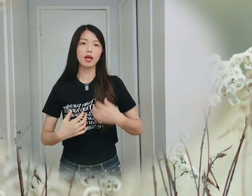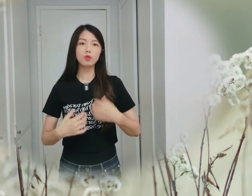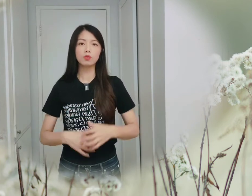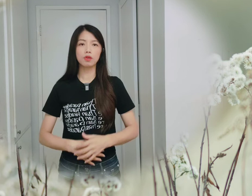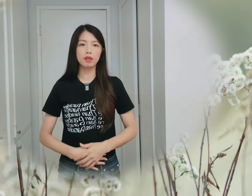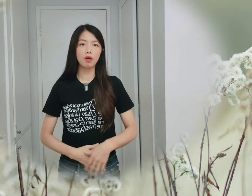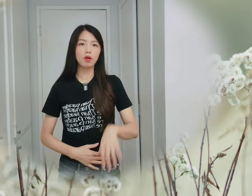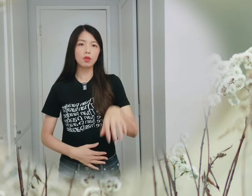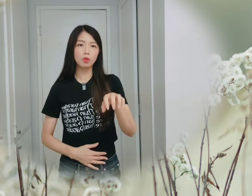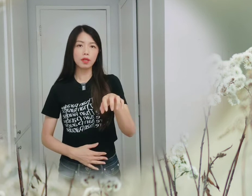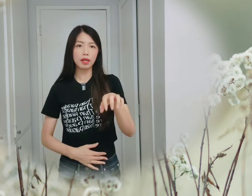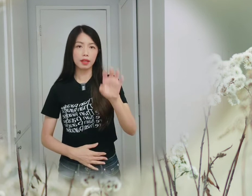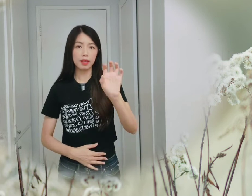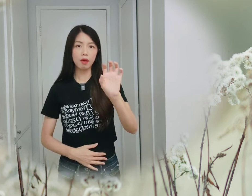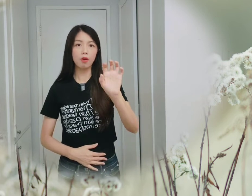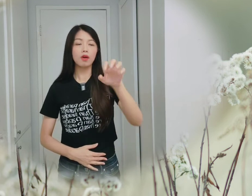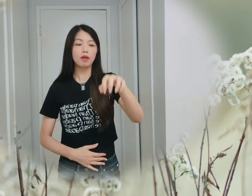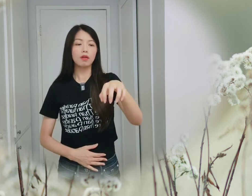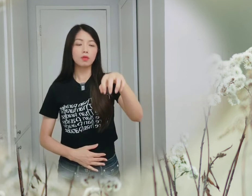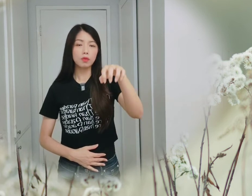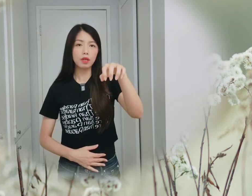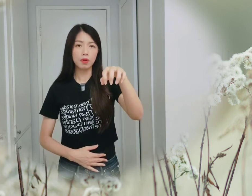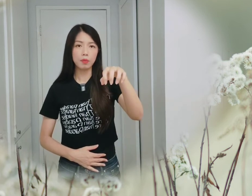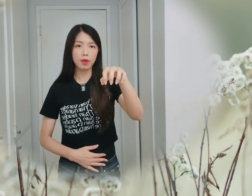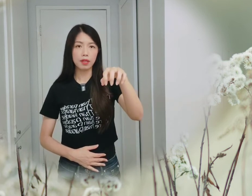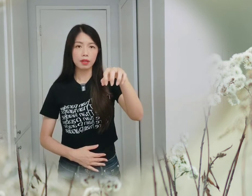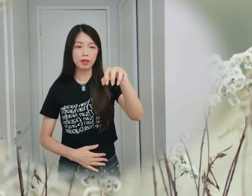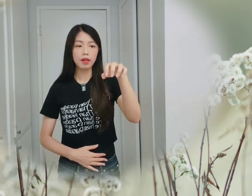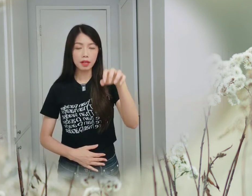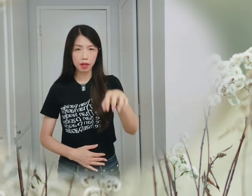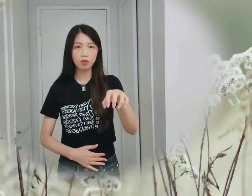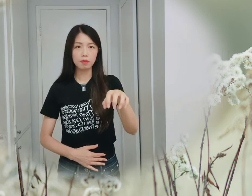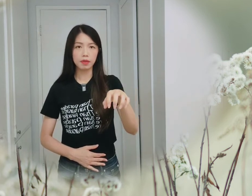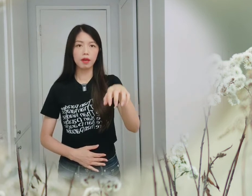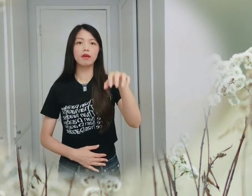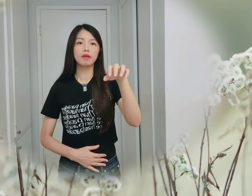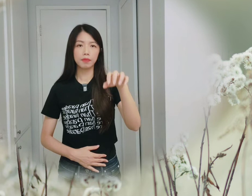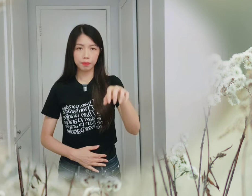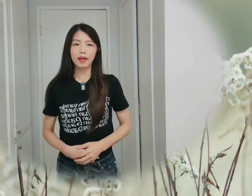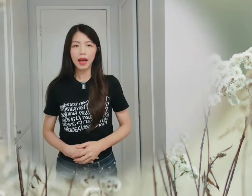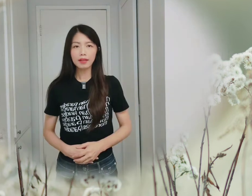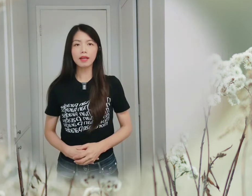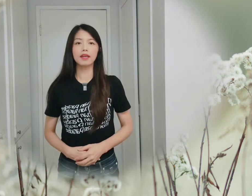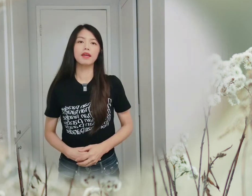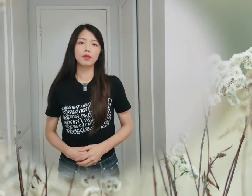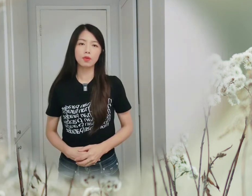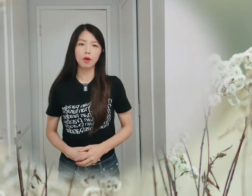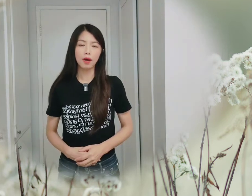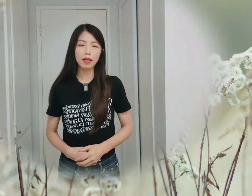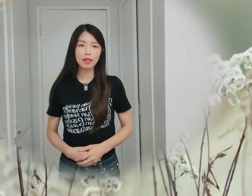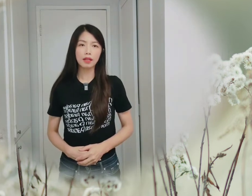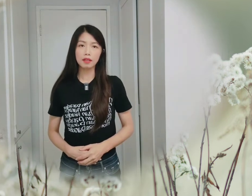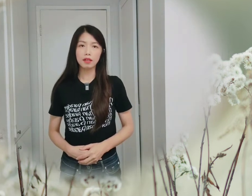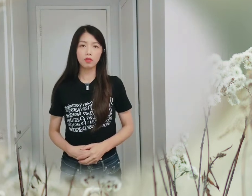그리고 장소 수어는요. 손을 이 상태에서 손등이 위를 보이게 한 이 상태에서 살짝 내려주시면 돼요. 항상 있게